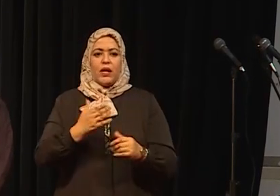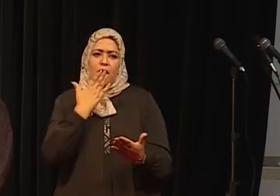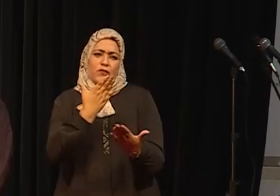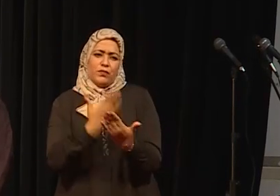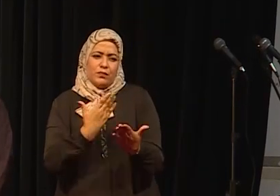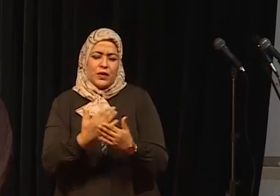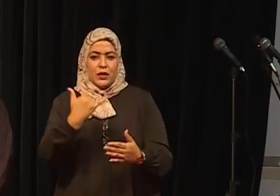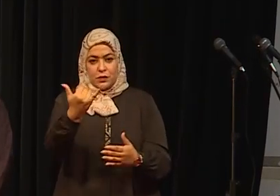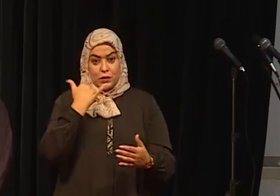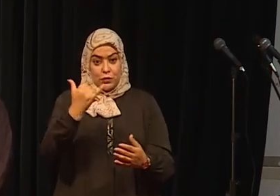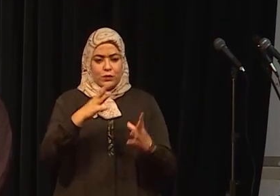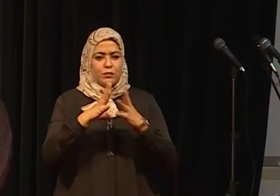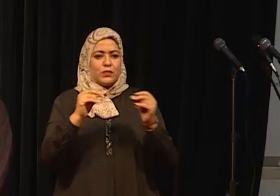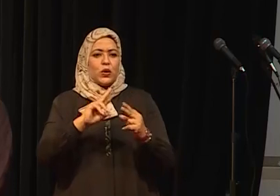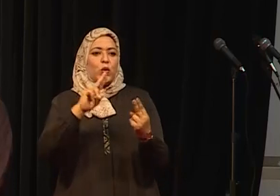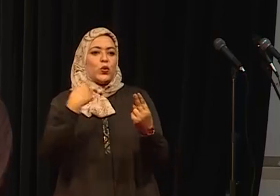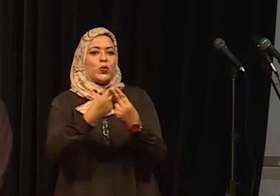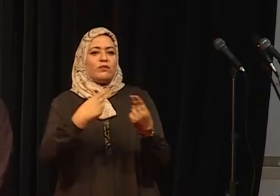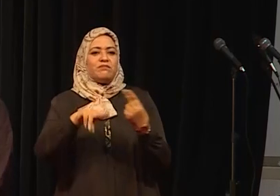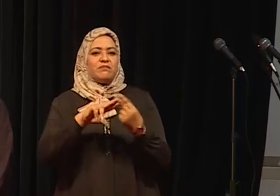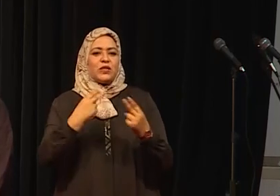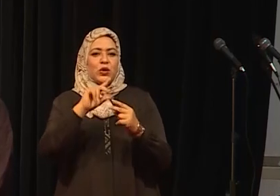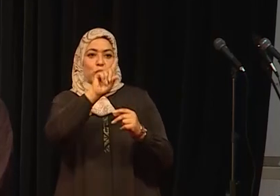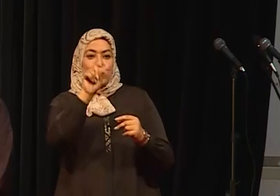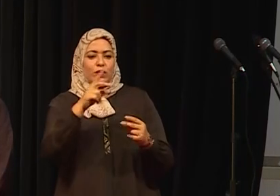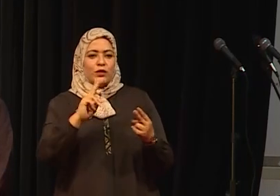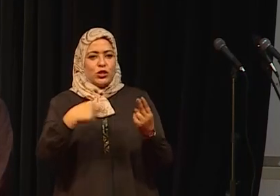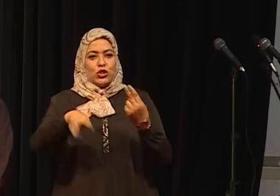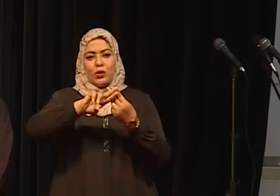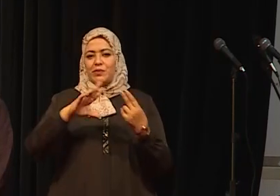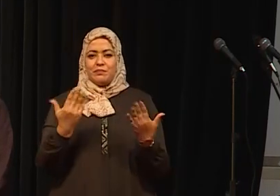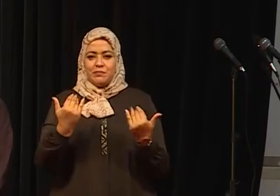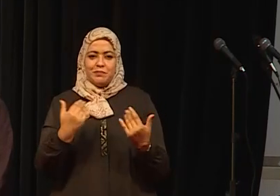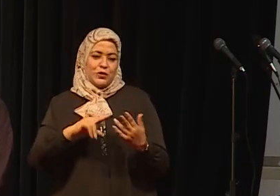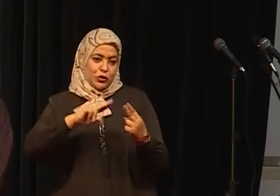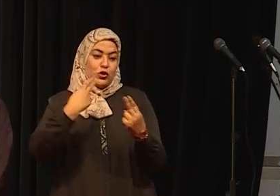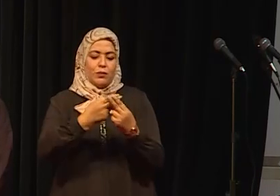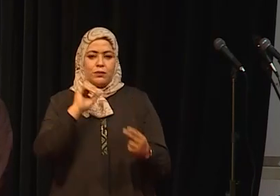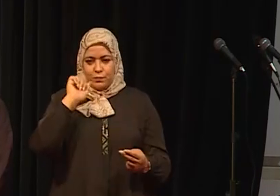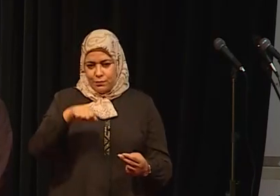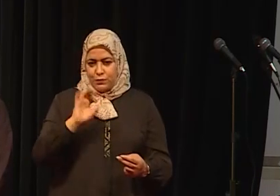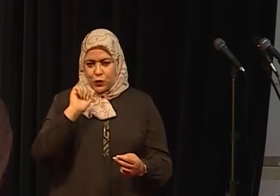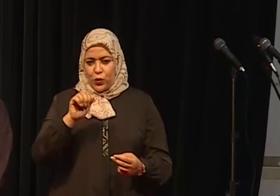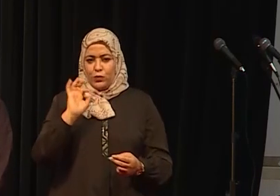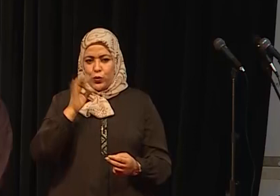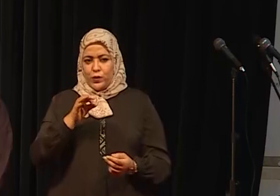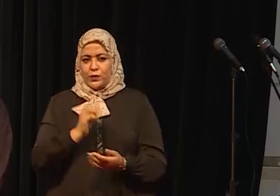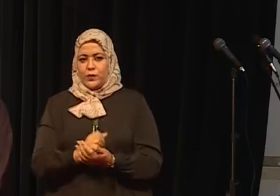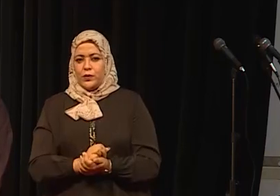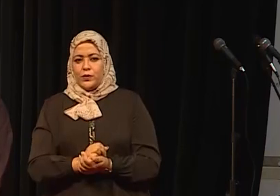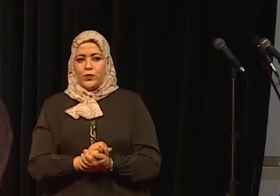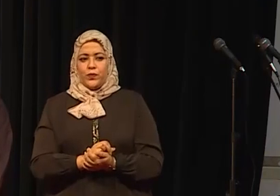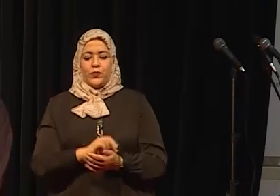عافاك، تصلوا بنا وقولوا لنا راه هذا السؤال عندنا وجاوبونا ونجاوبكم. واخا